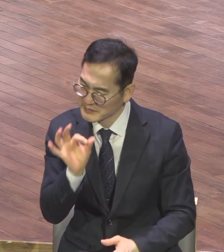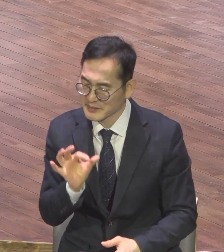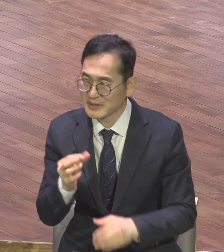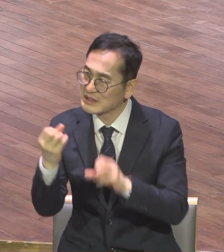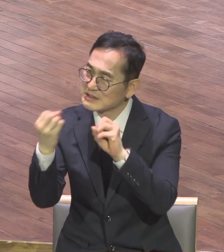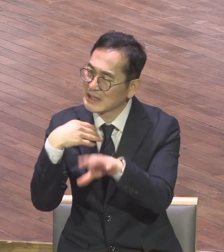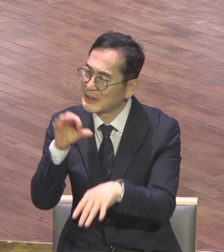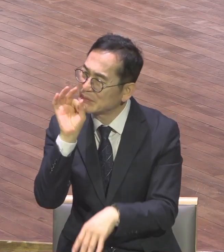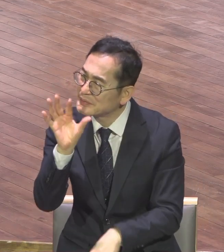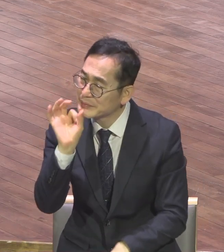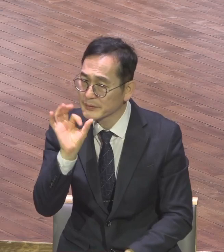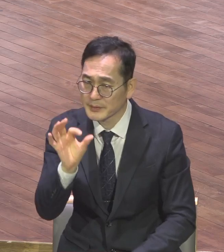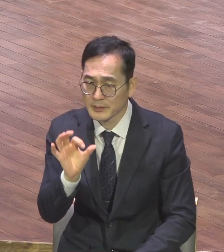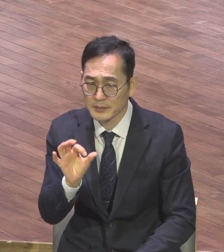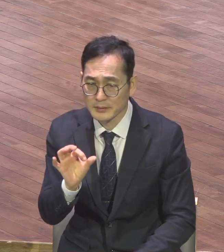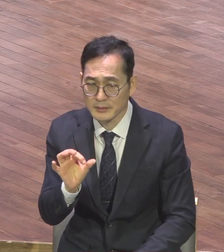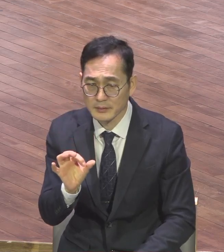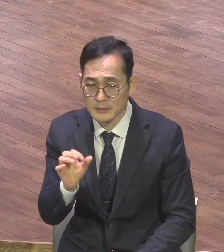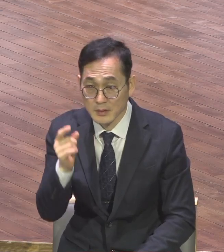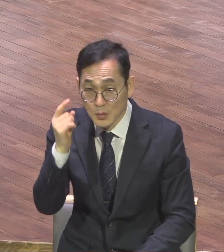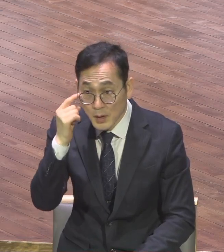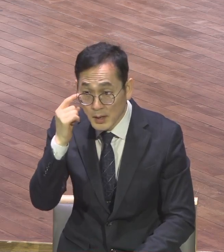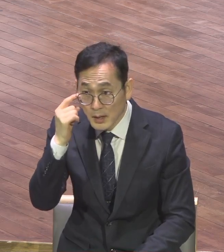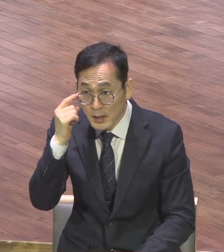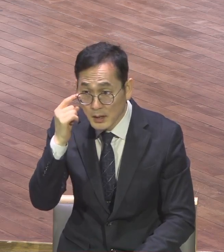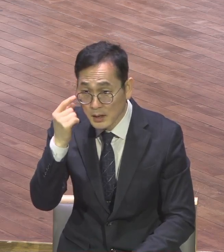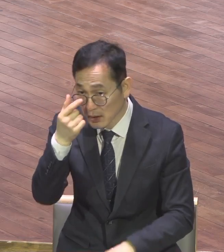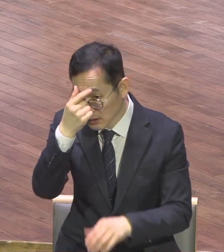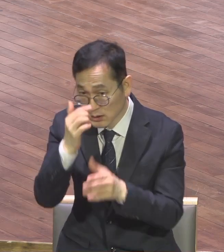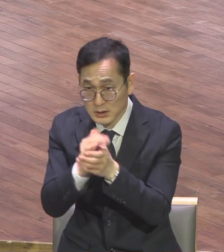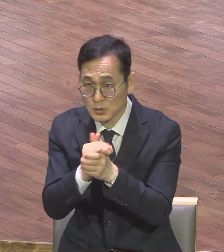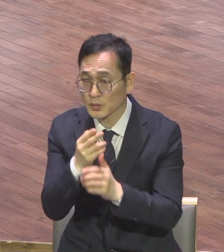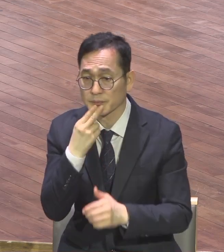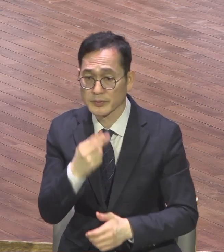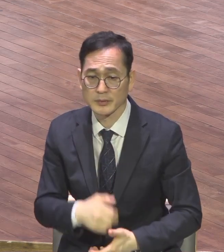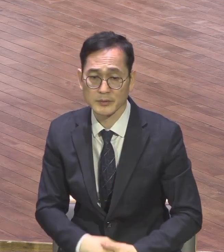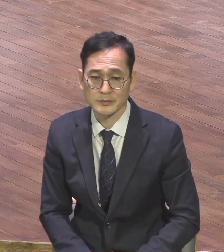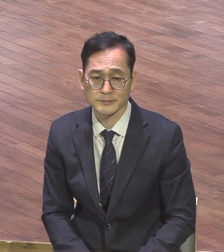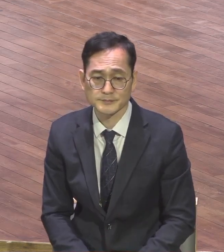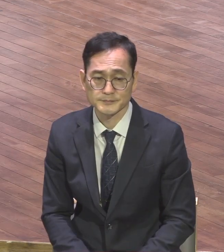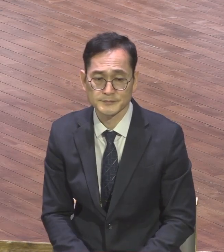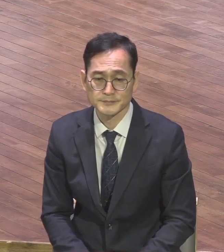응답을 못 받냐? 딱 하나예요. 기도하라.